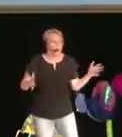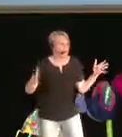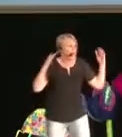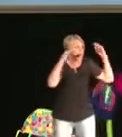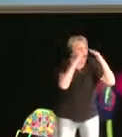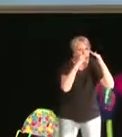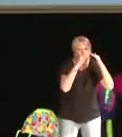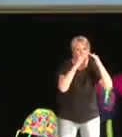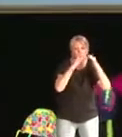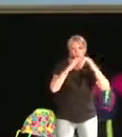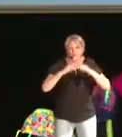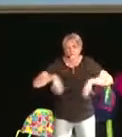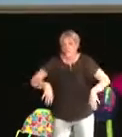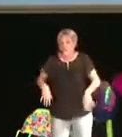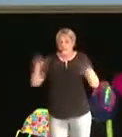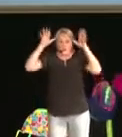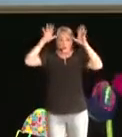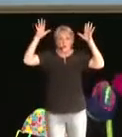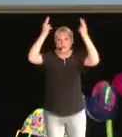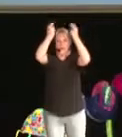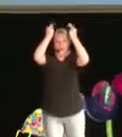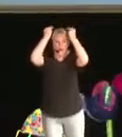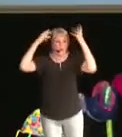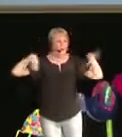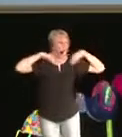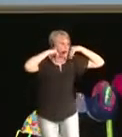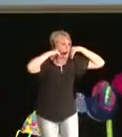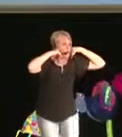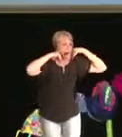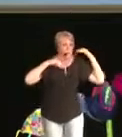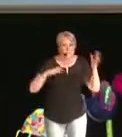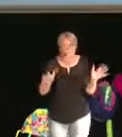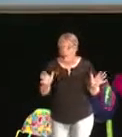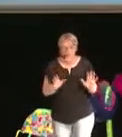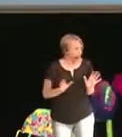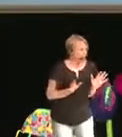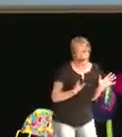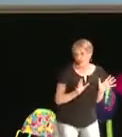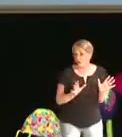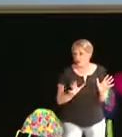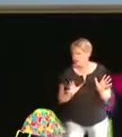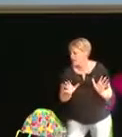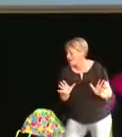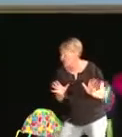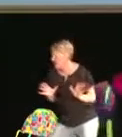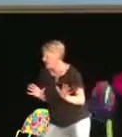Et à l'intérieur de la maison, il y a le grand cerf, le lapin et le cochon qui se regardent tous. Et